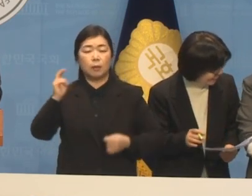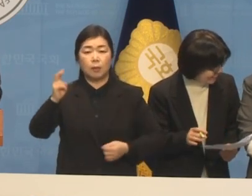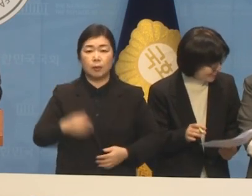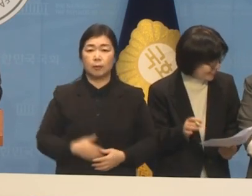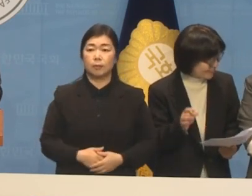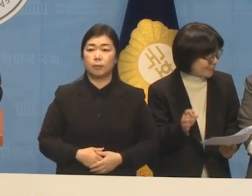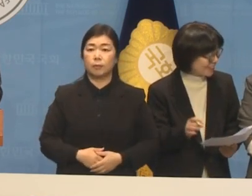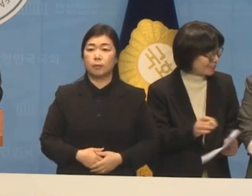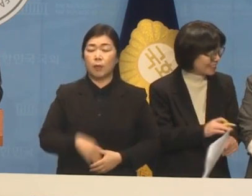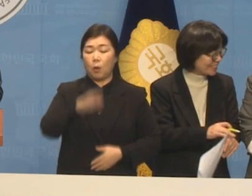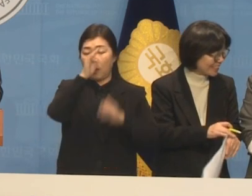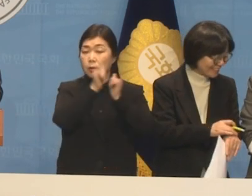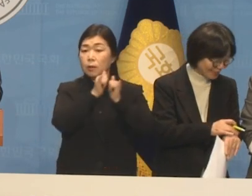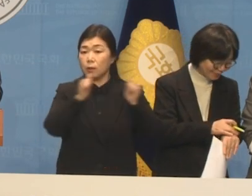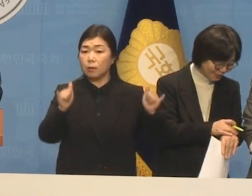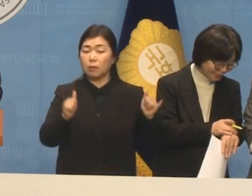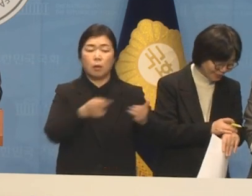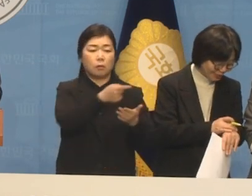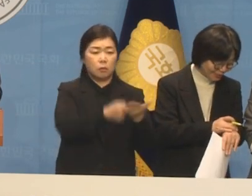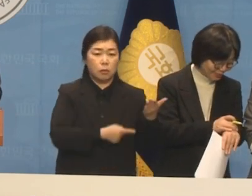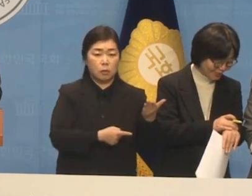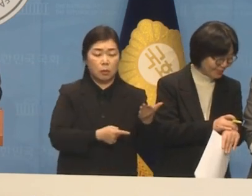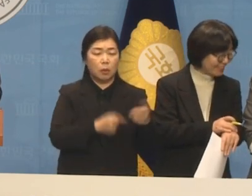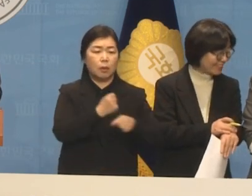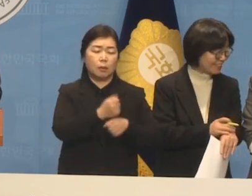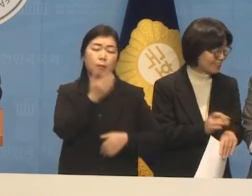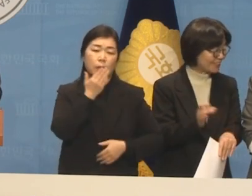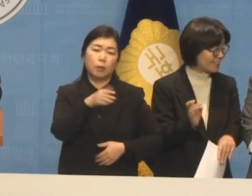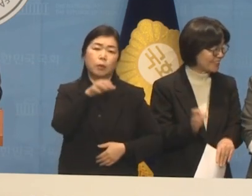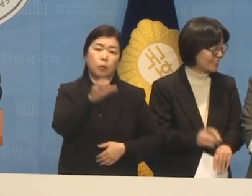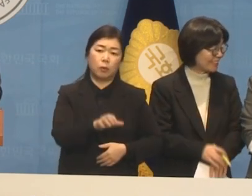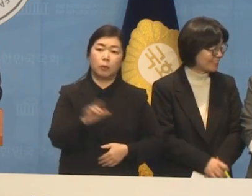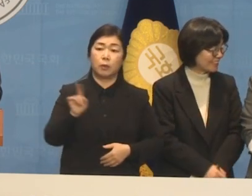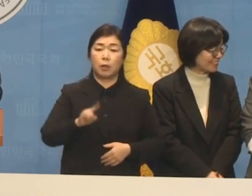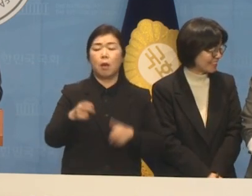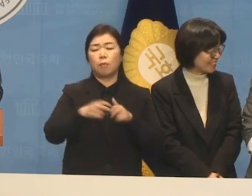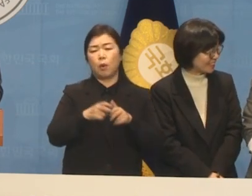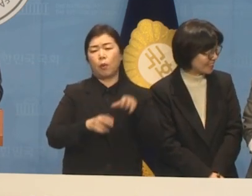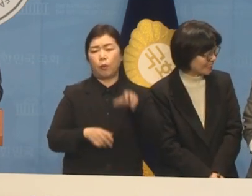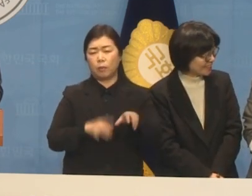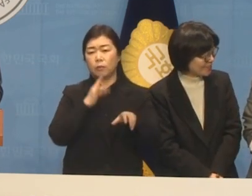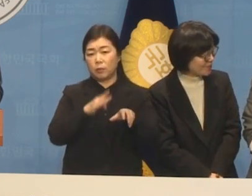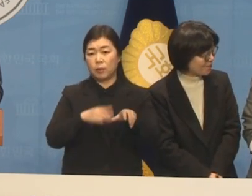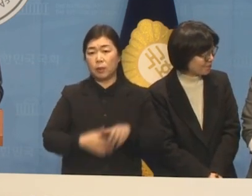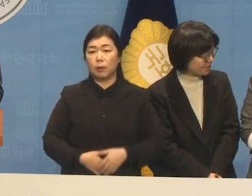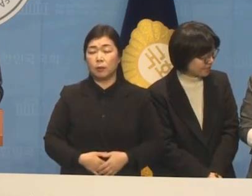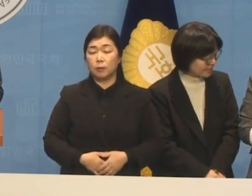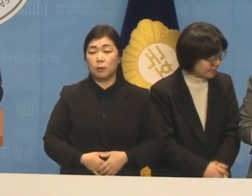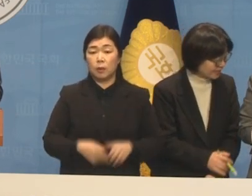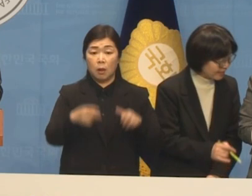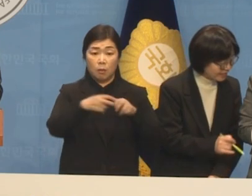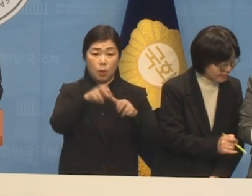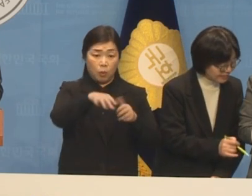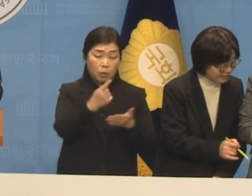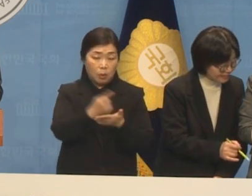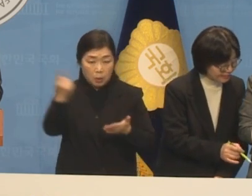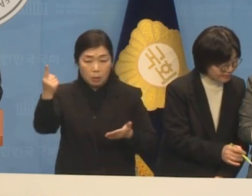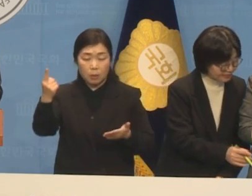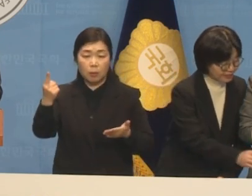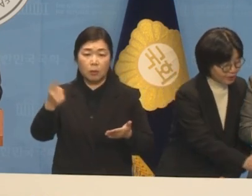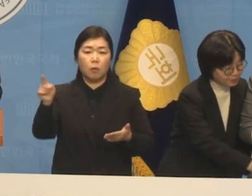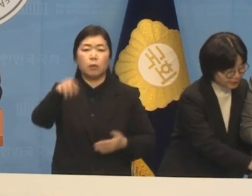있습니다. 환자들이 수술을 받을 수 있는 곳은 병원뿐이며 병원을 떠나